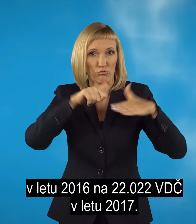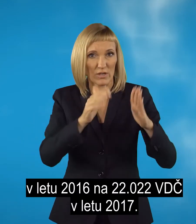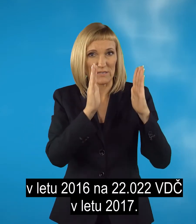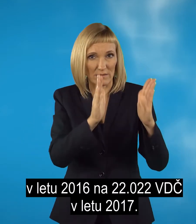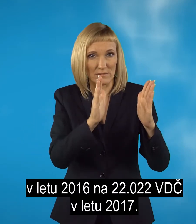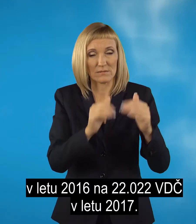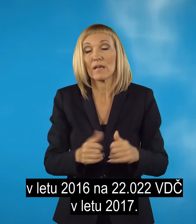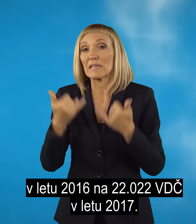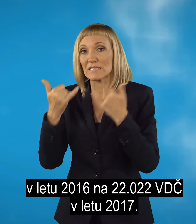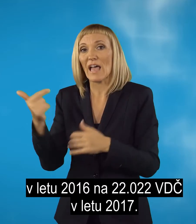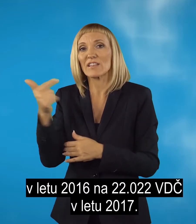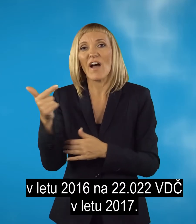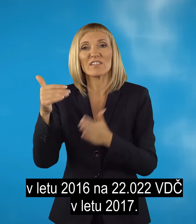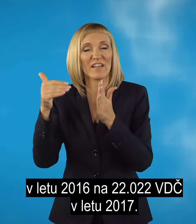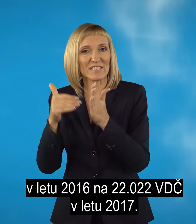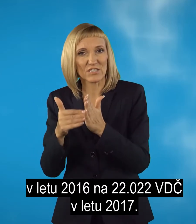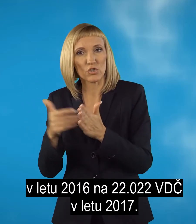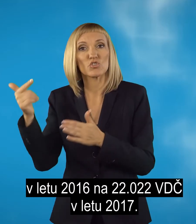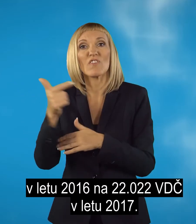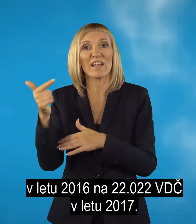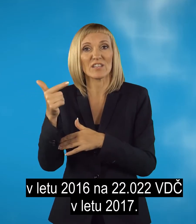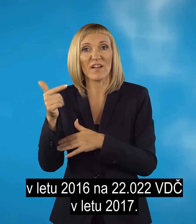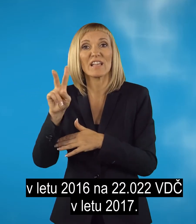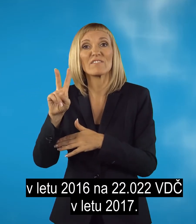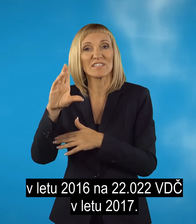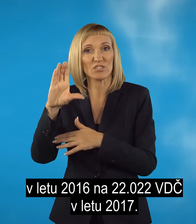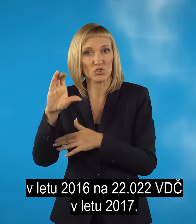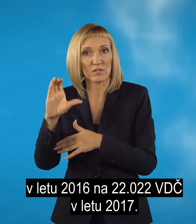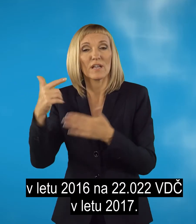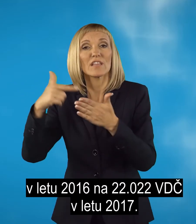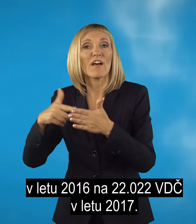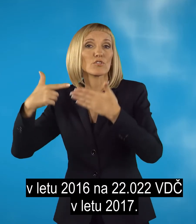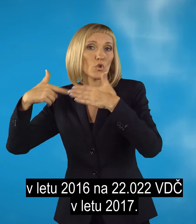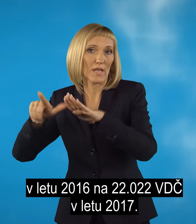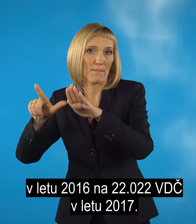2016 na 22.022 VDČ-jev v letu 2017.